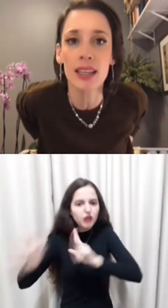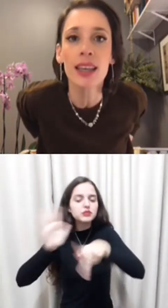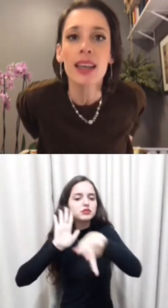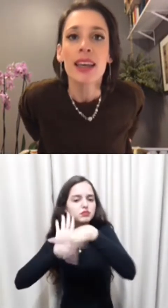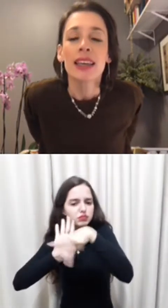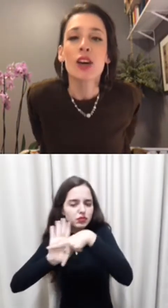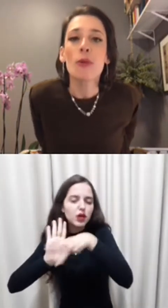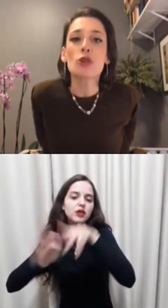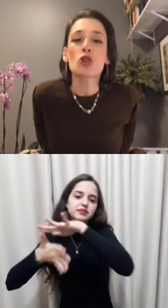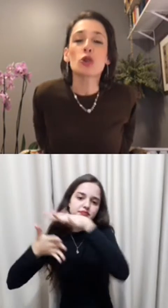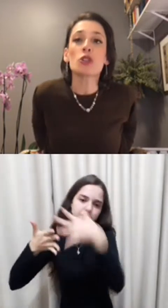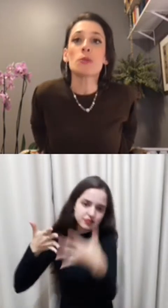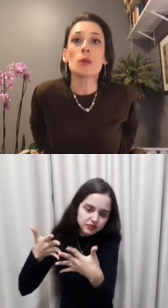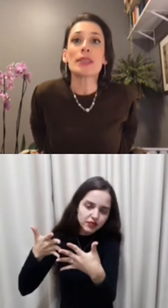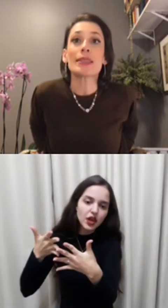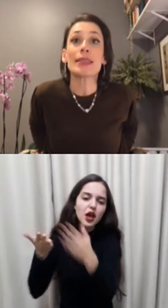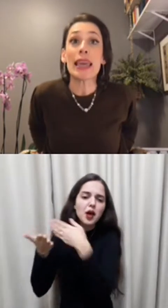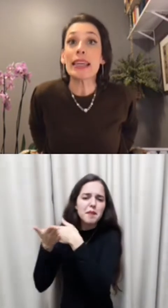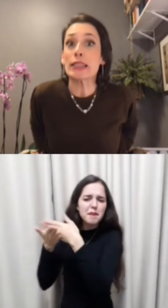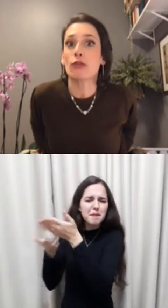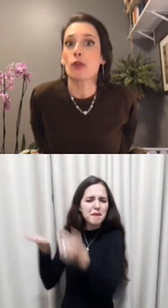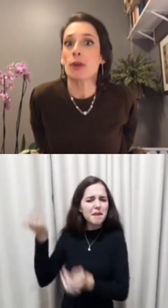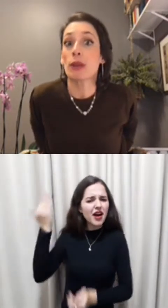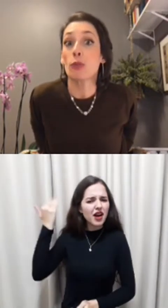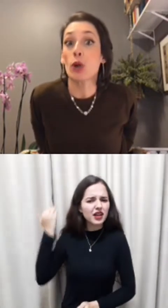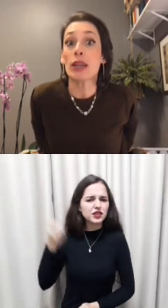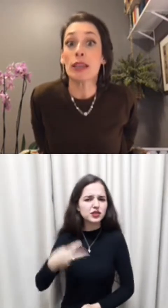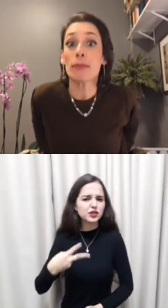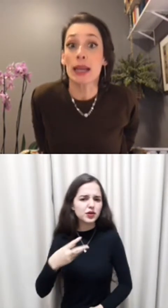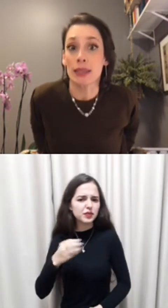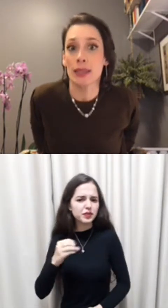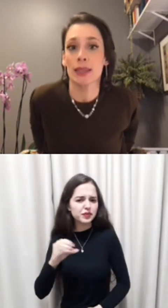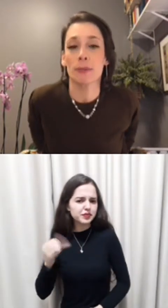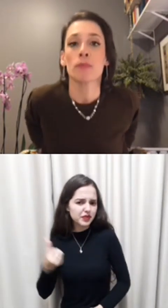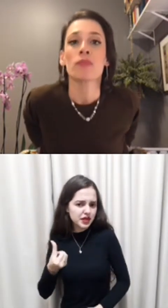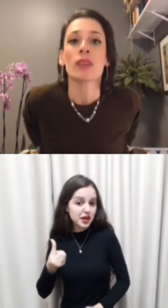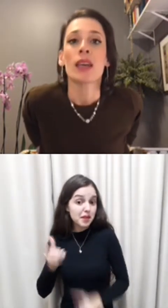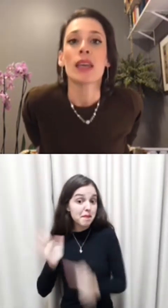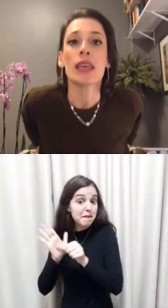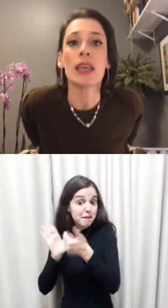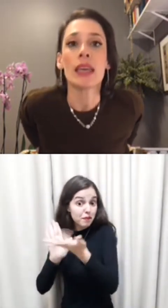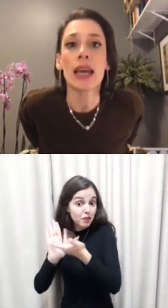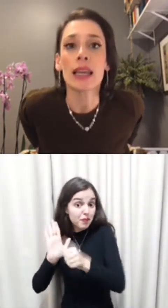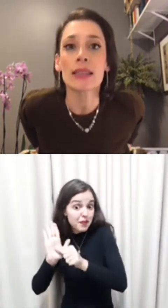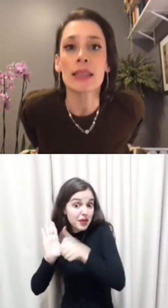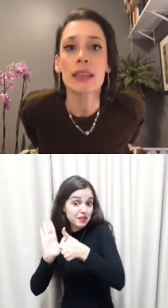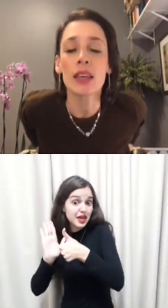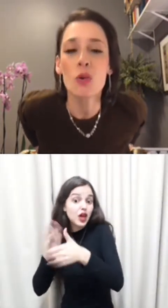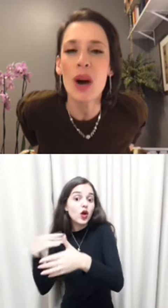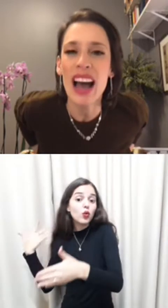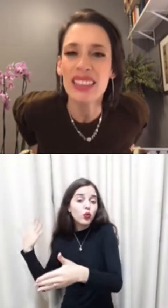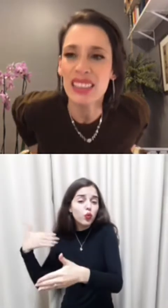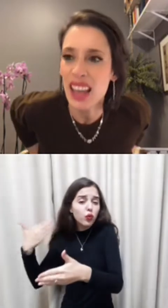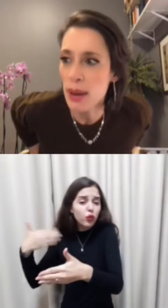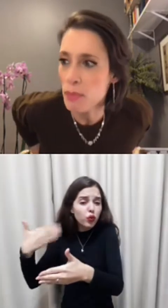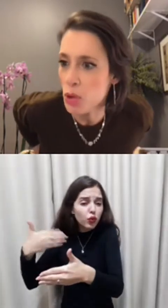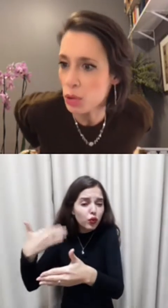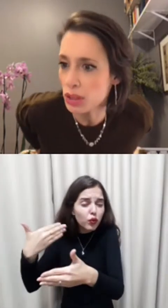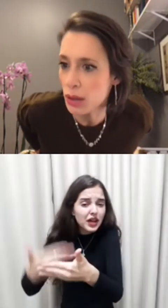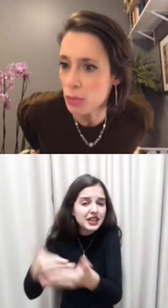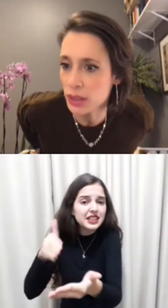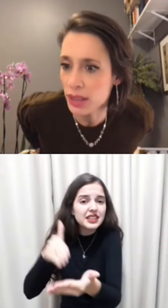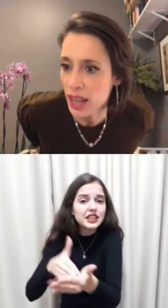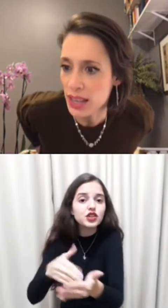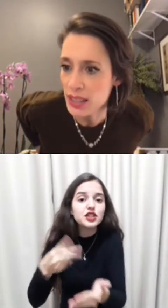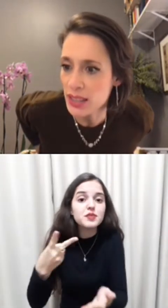proficiência que começou em 2006. Foi o primeiro ProLibras. E ela seguiu até pouco